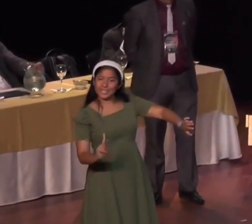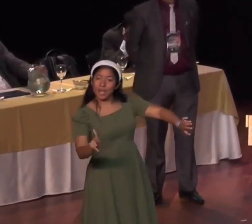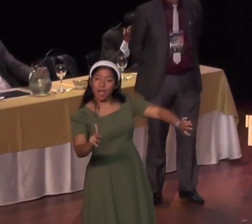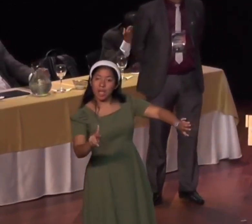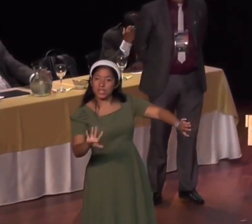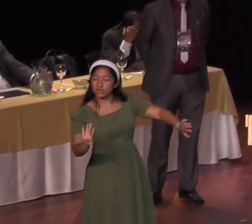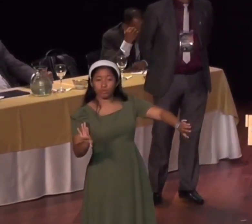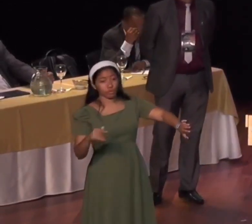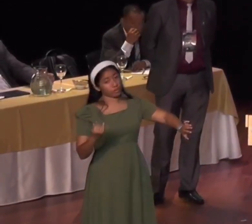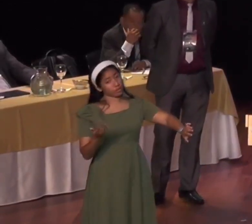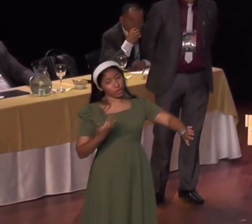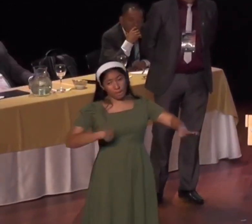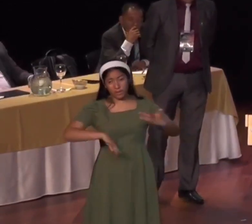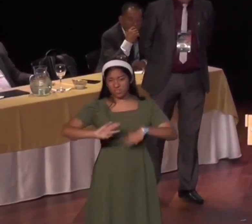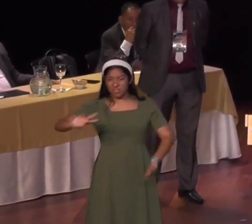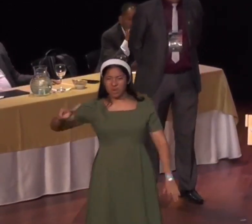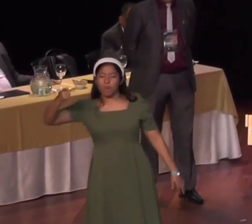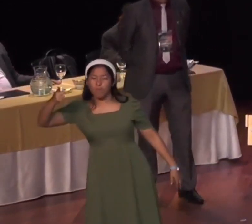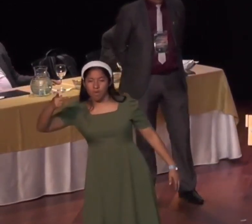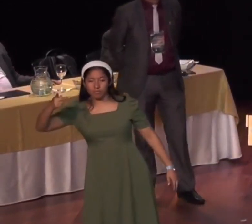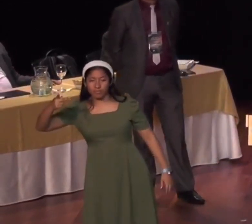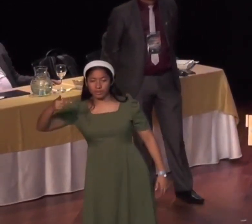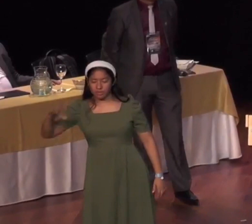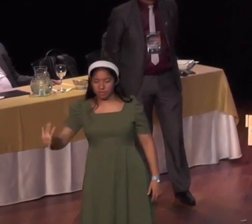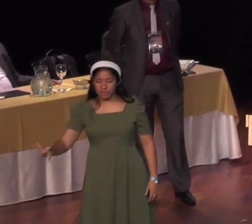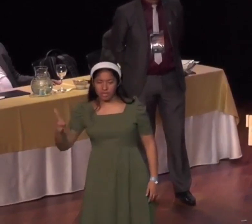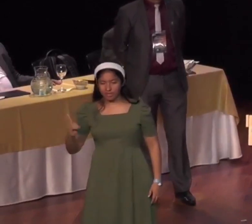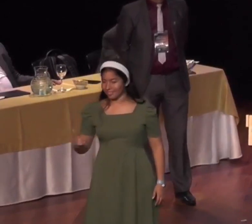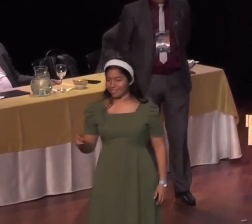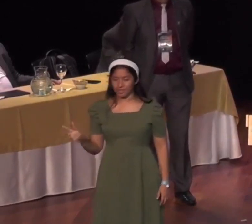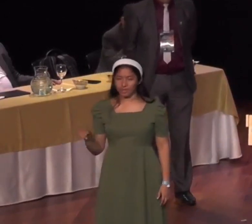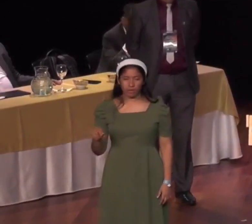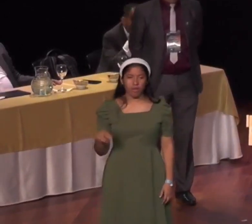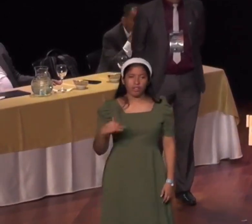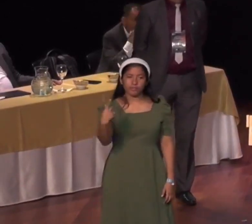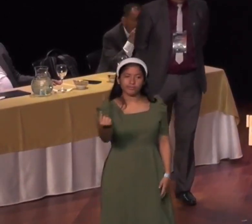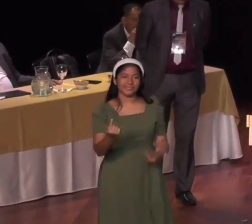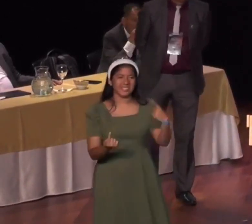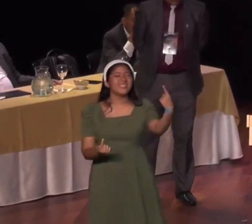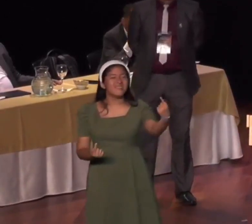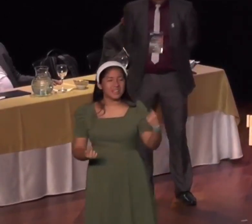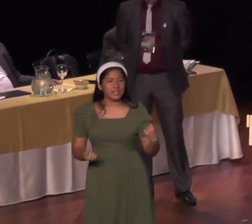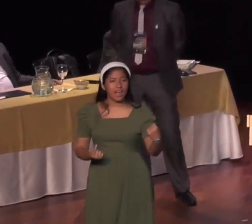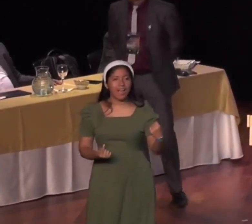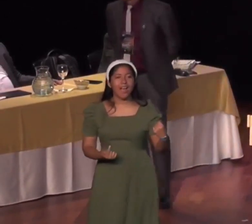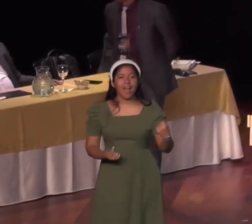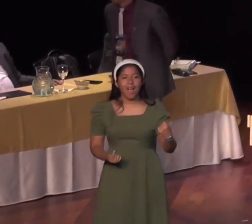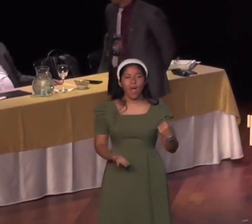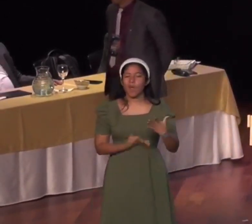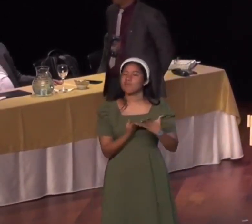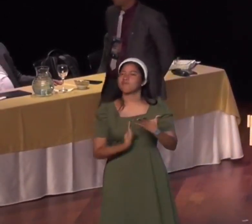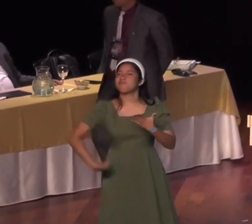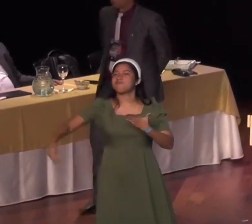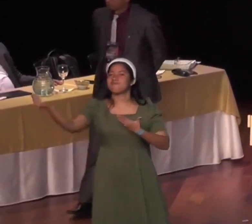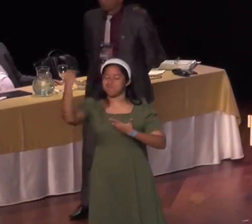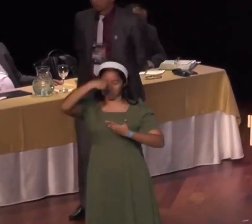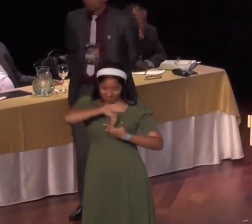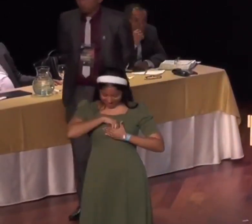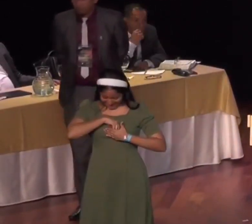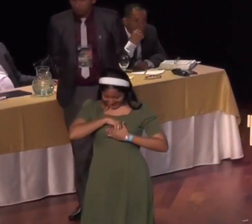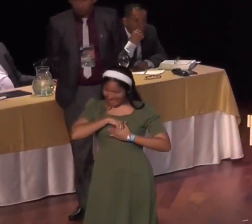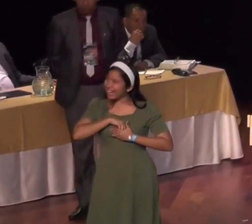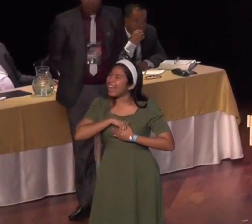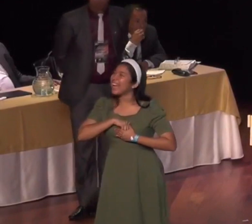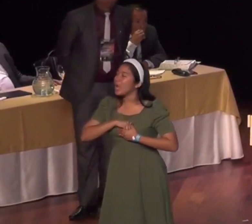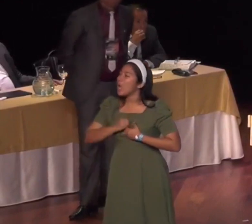los que no tengan plan B es con ustedes. Se me metió Dios al alma. Deme